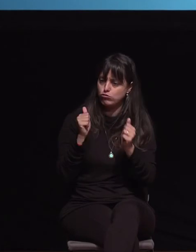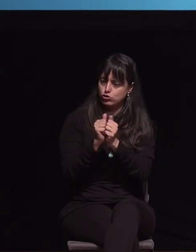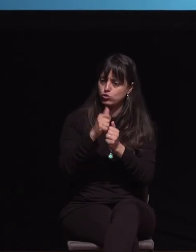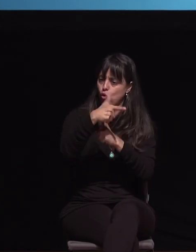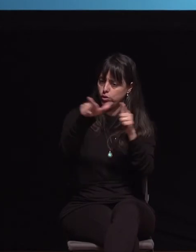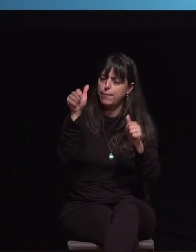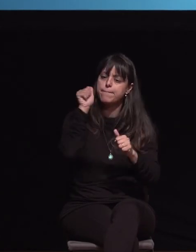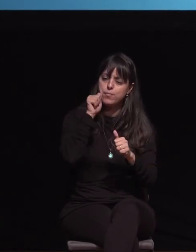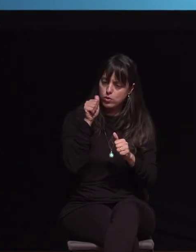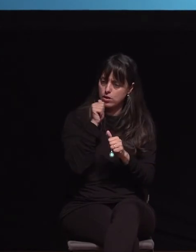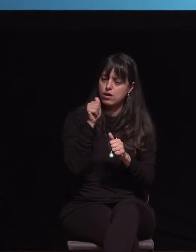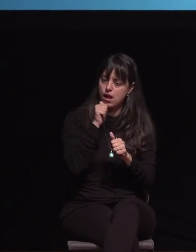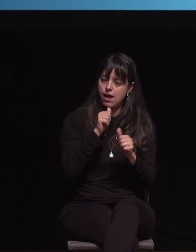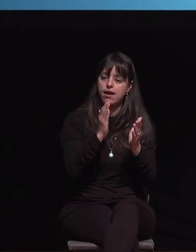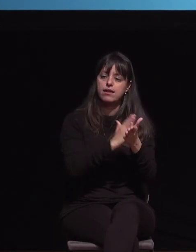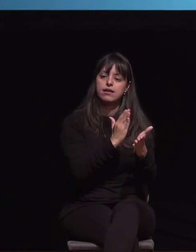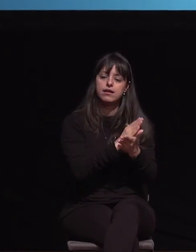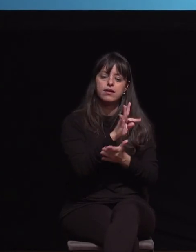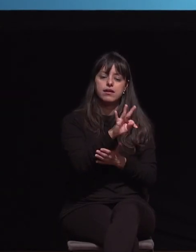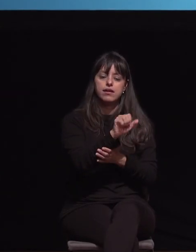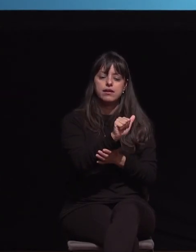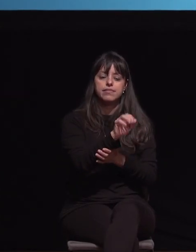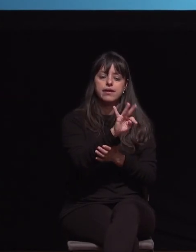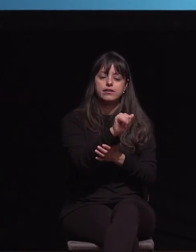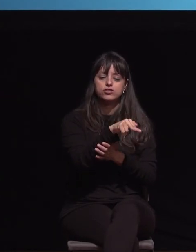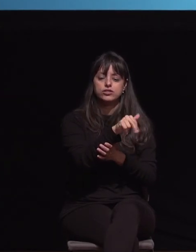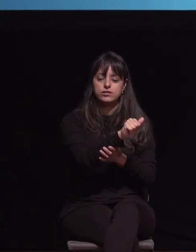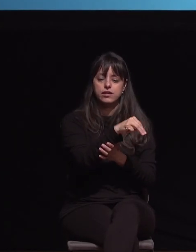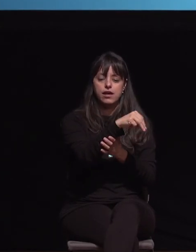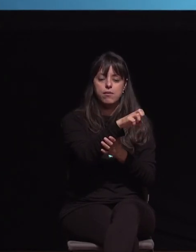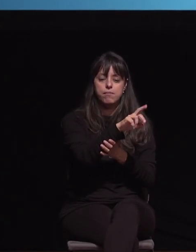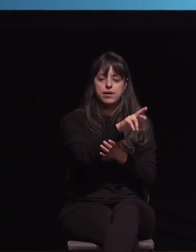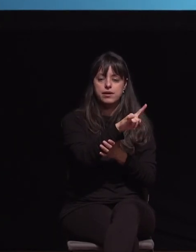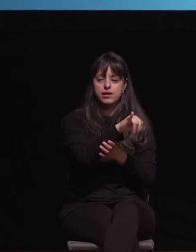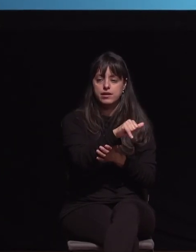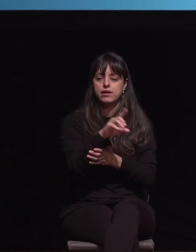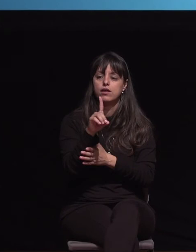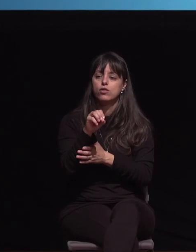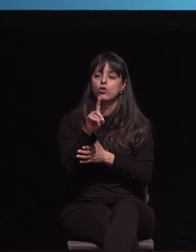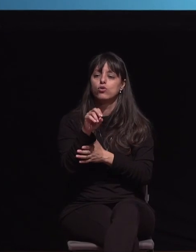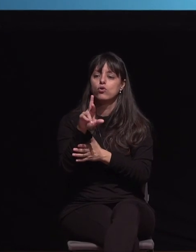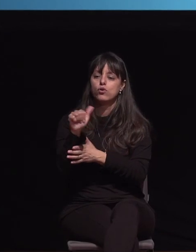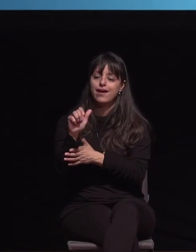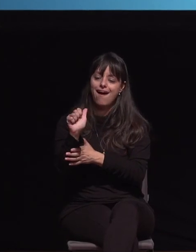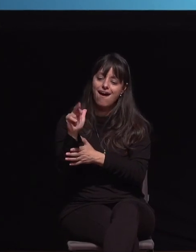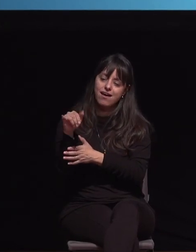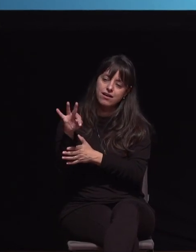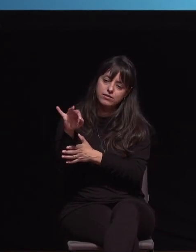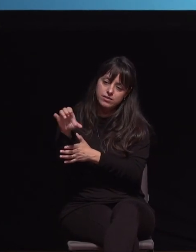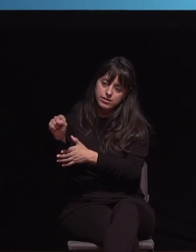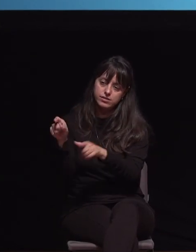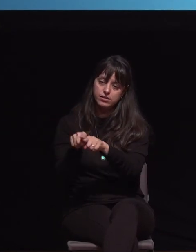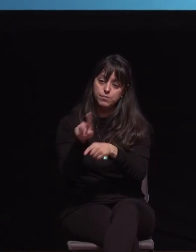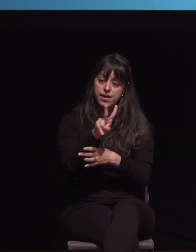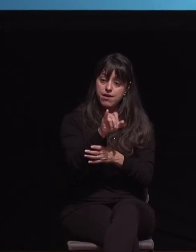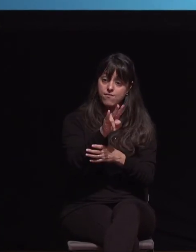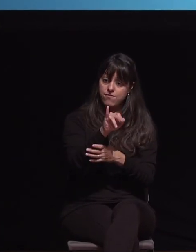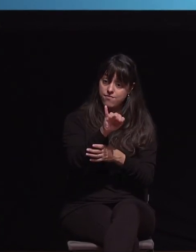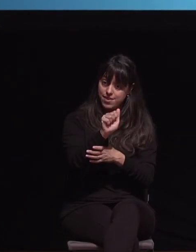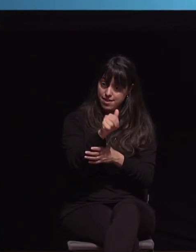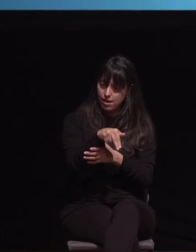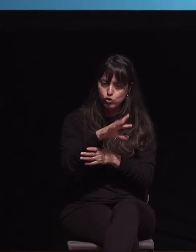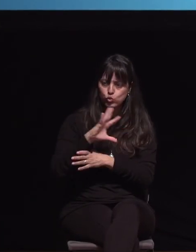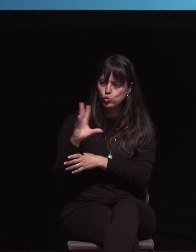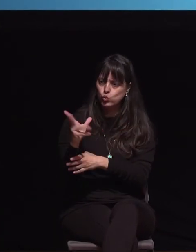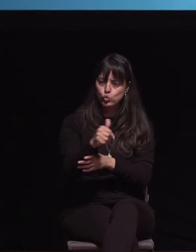trabalhou comigo nesse livro, a Tatiana Merlino, a doutora Arantes, mas tudo mulher, a Vivian Mendes, tudo